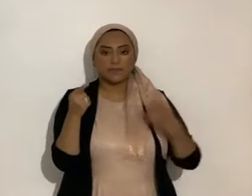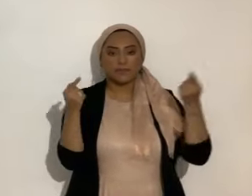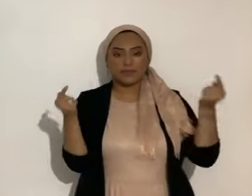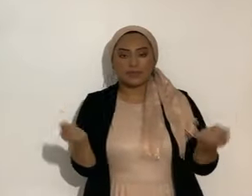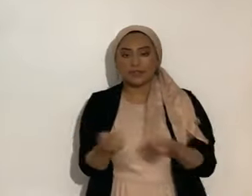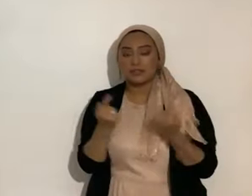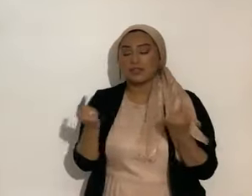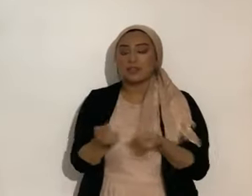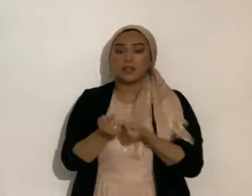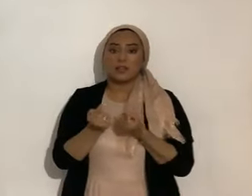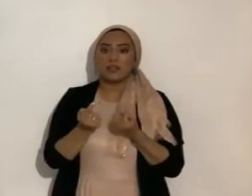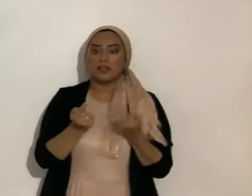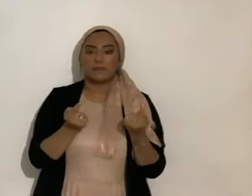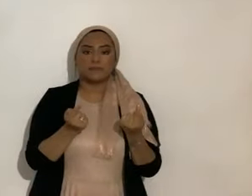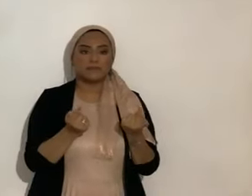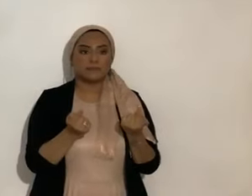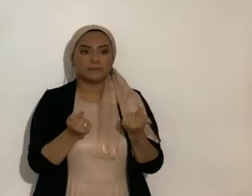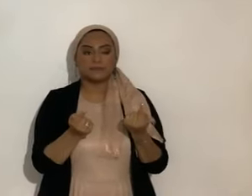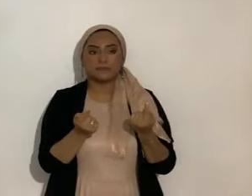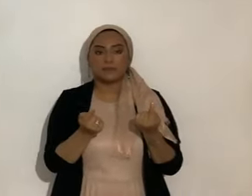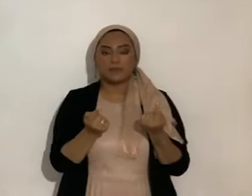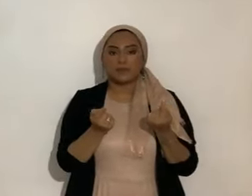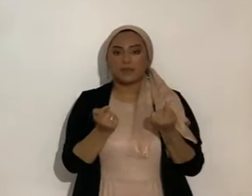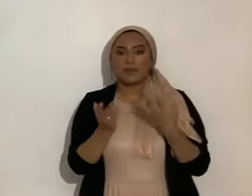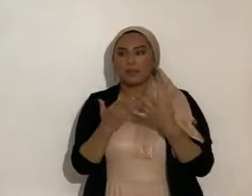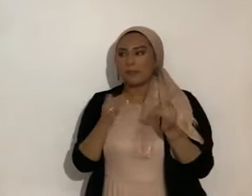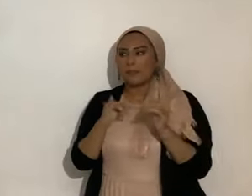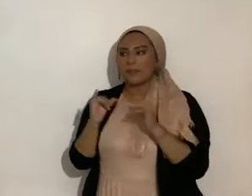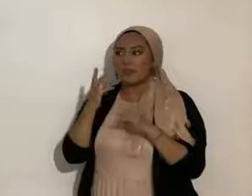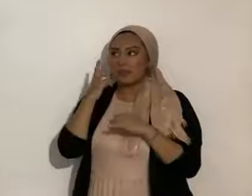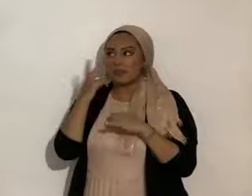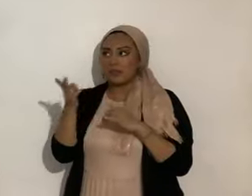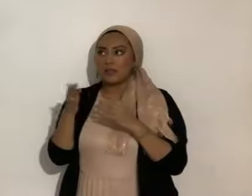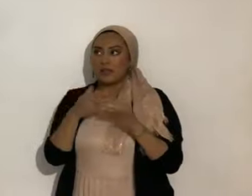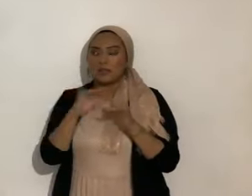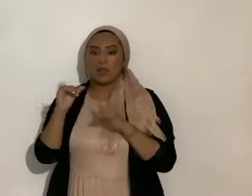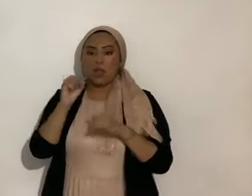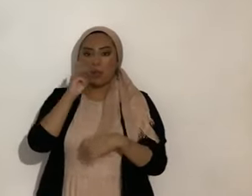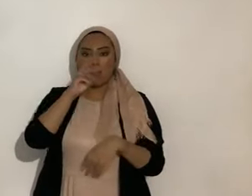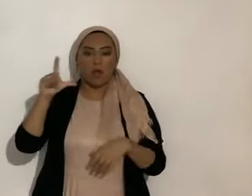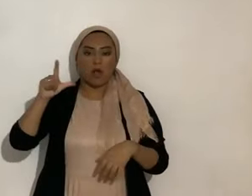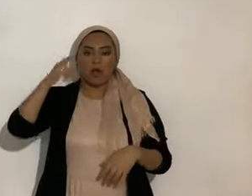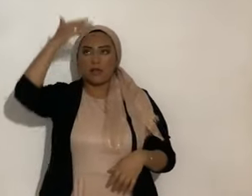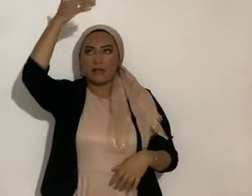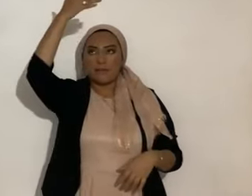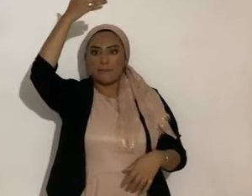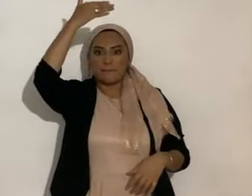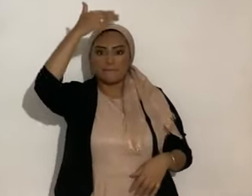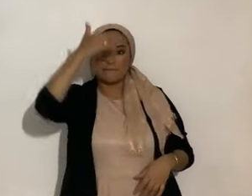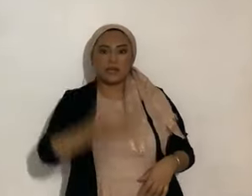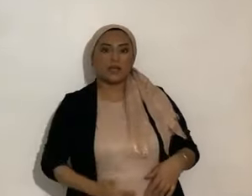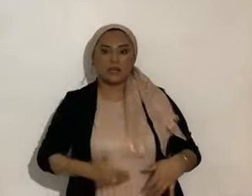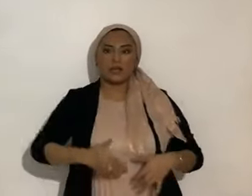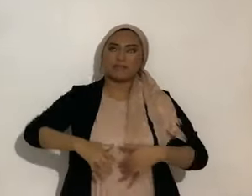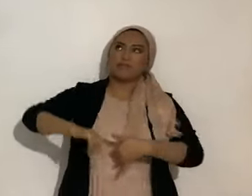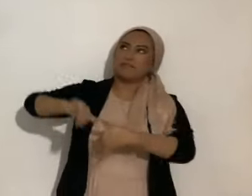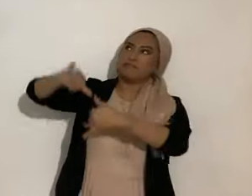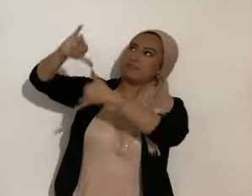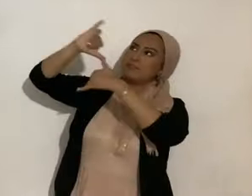pecado, o más bien la corrección que debía tener, lo ven como una pared, como un muro altísimo y